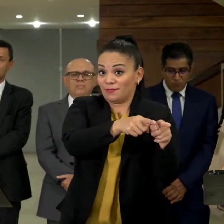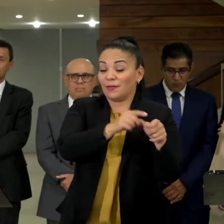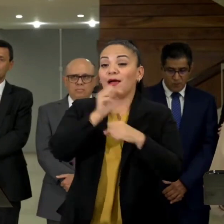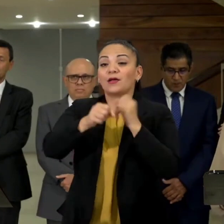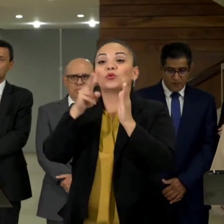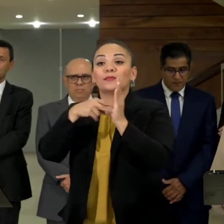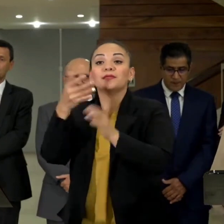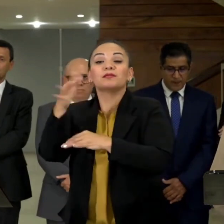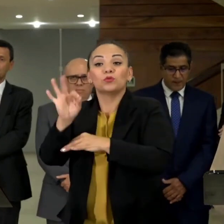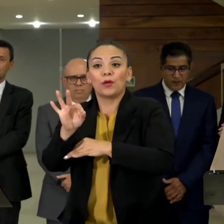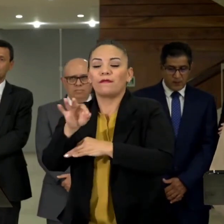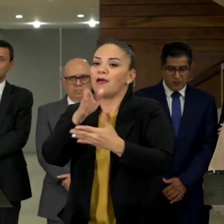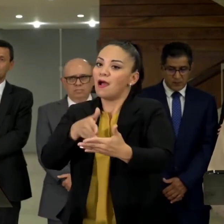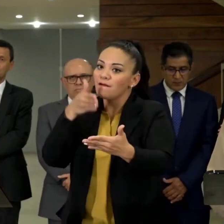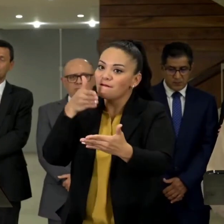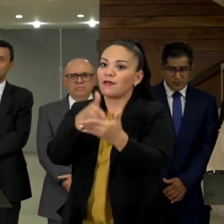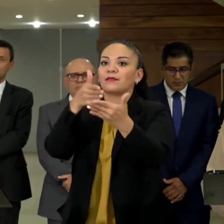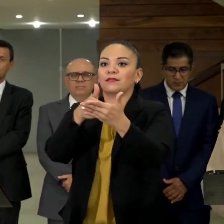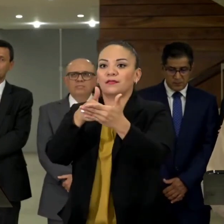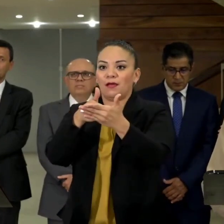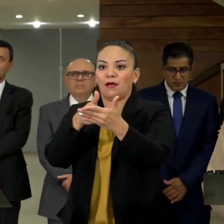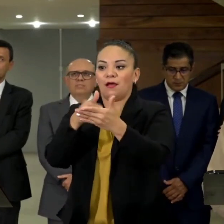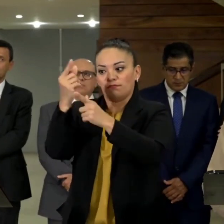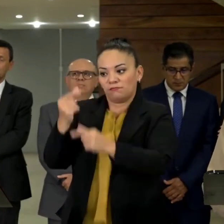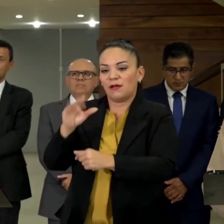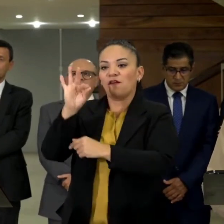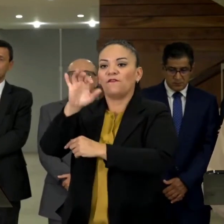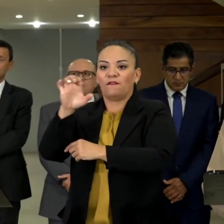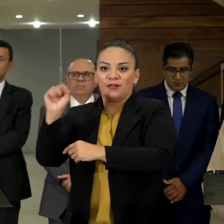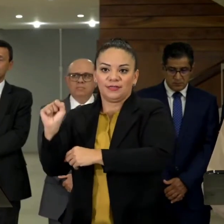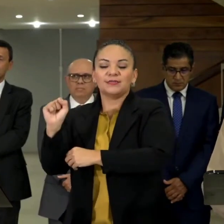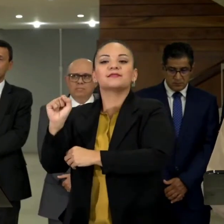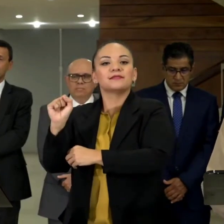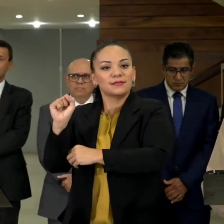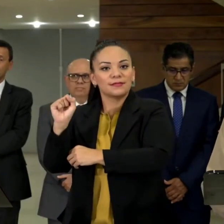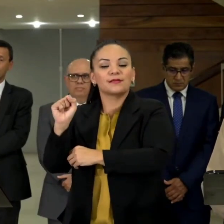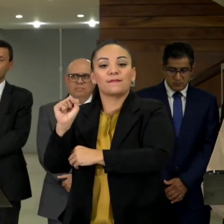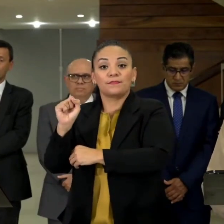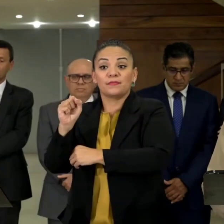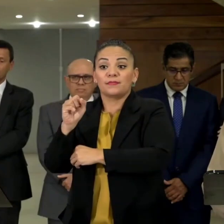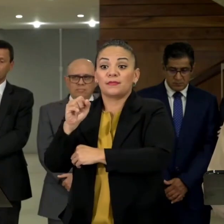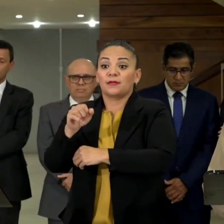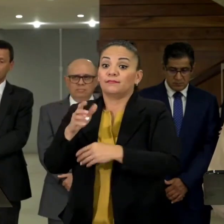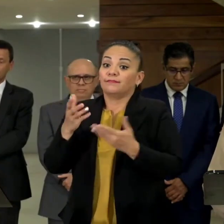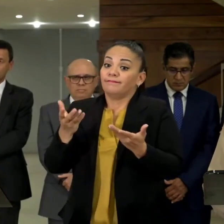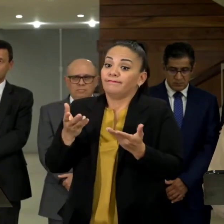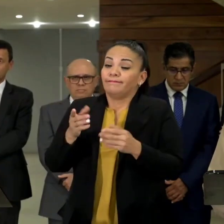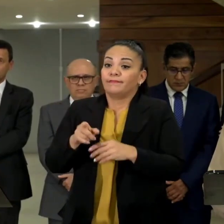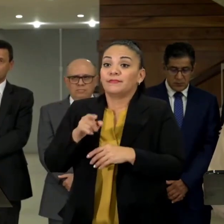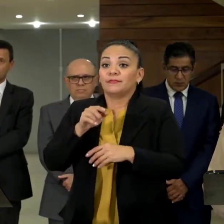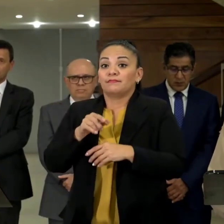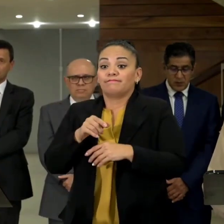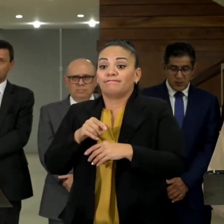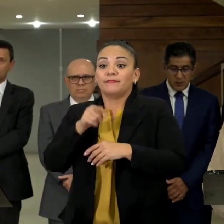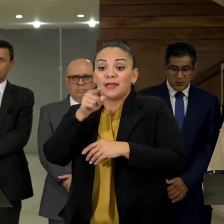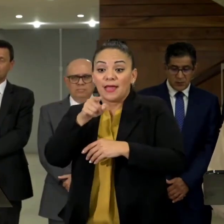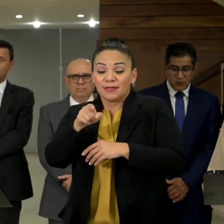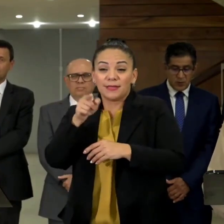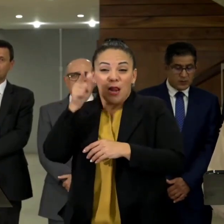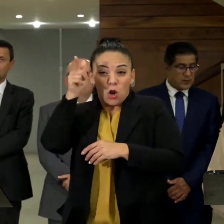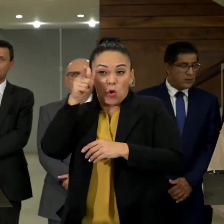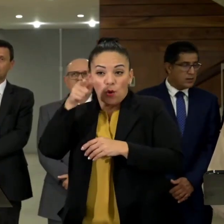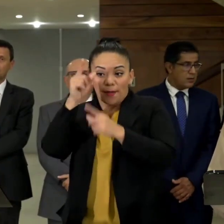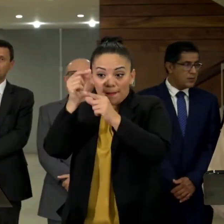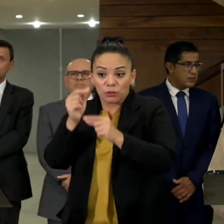viene una afectación en las bases del FES, que efectivamente de seguir esta lógica presupuestaria,